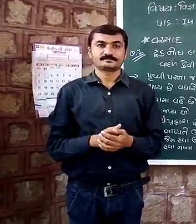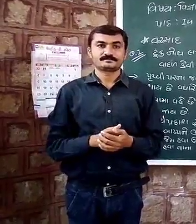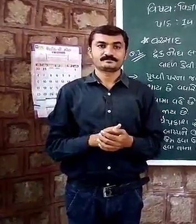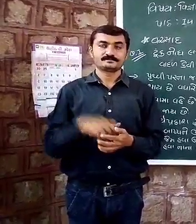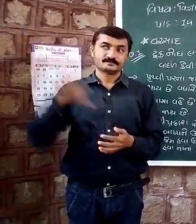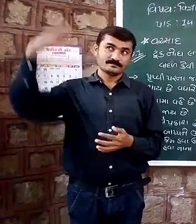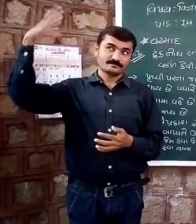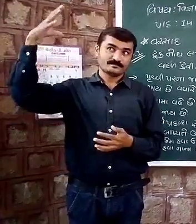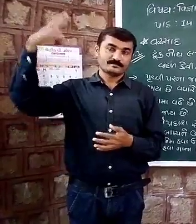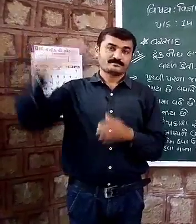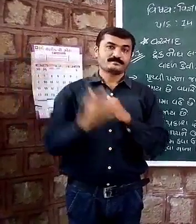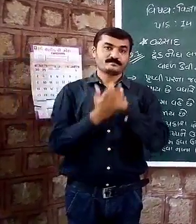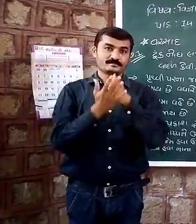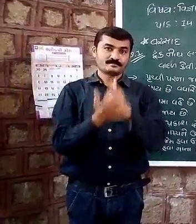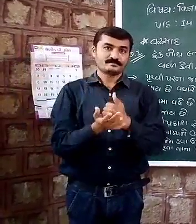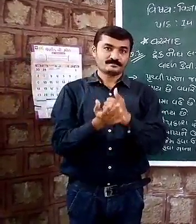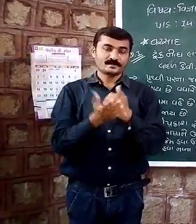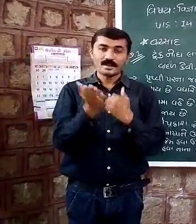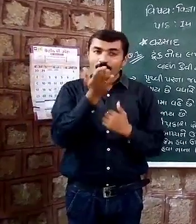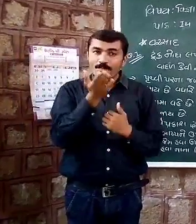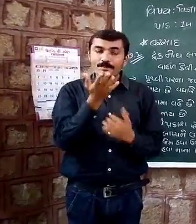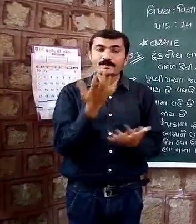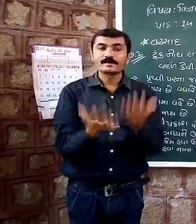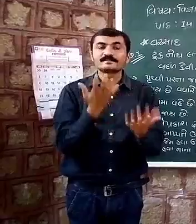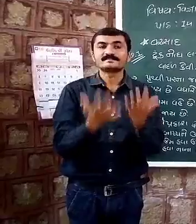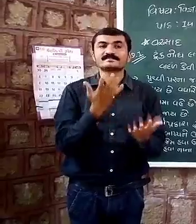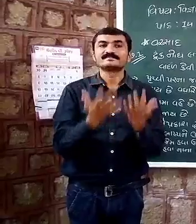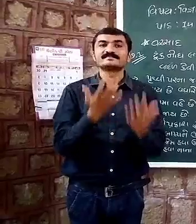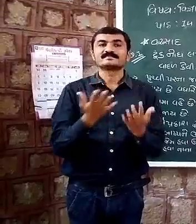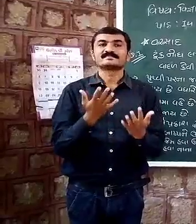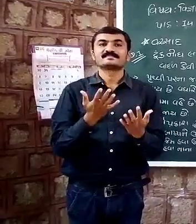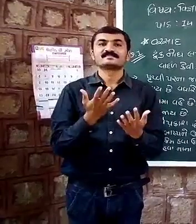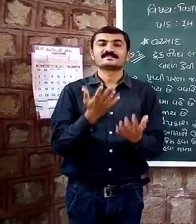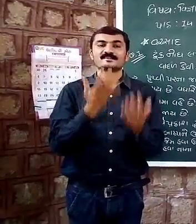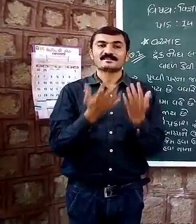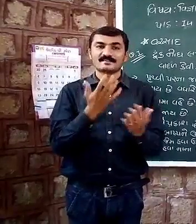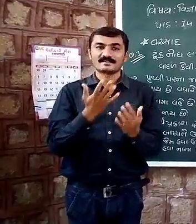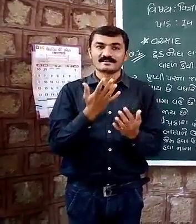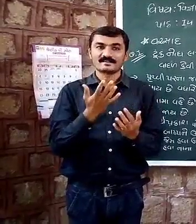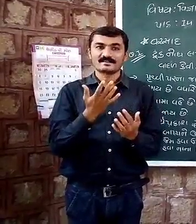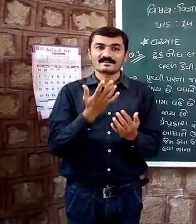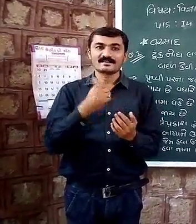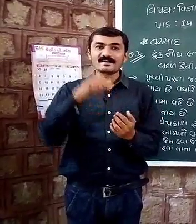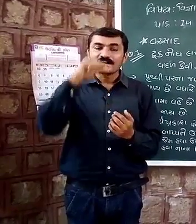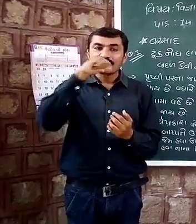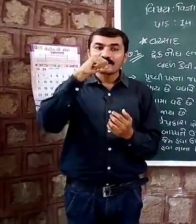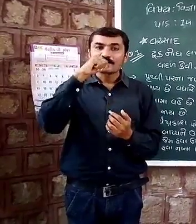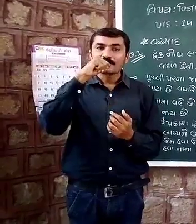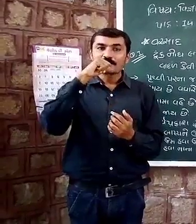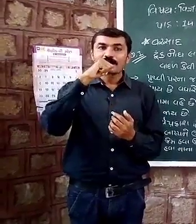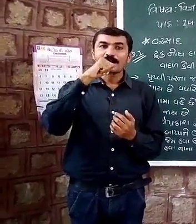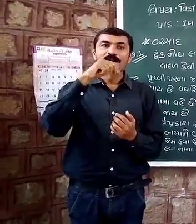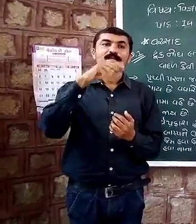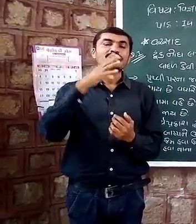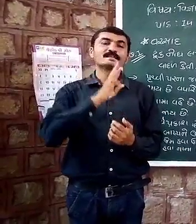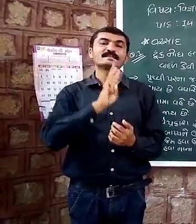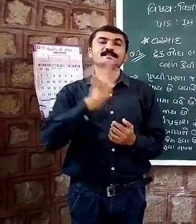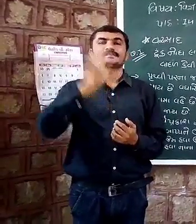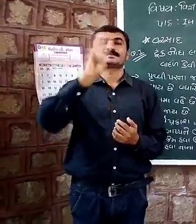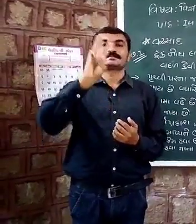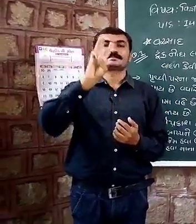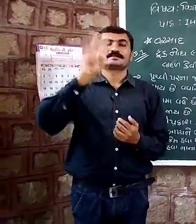સૂર્યપ્રકાશ દ્વારા હવા ગરમ થાય છે. આ ગરમ હવા પાણીની બાષ્પને ઉપર તરફ લઈ જાય છે.